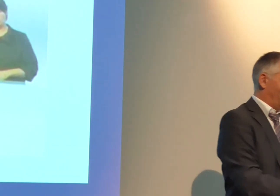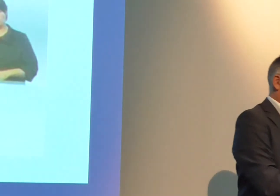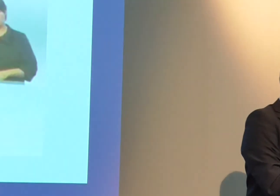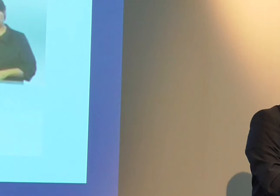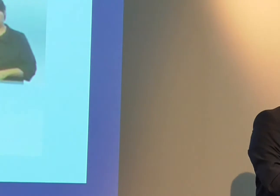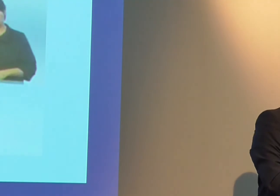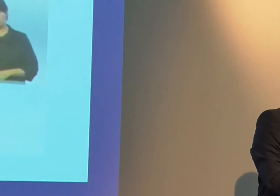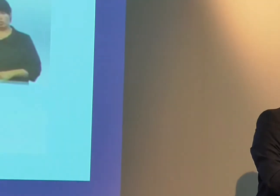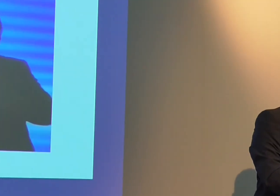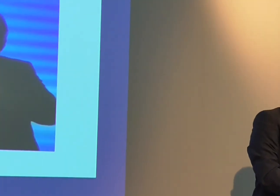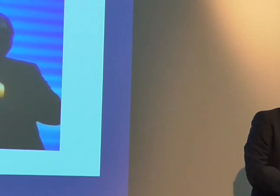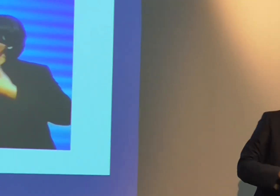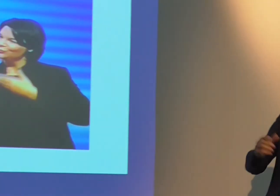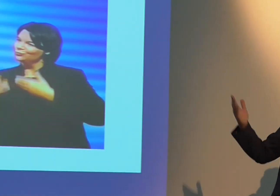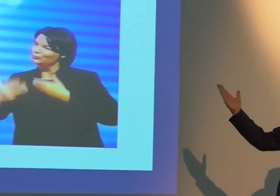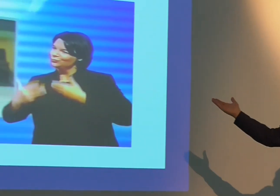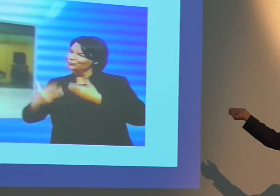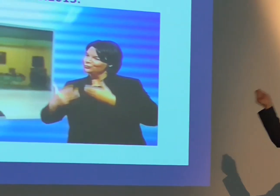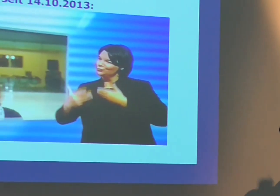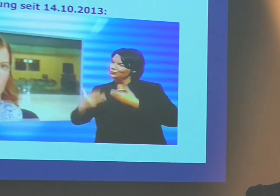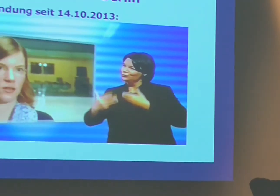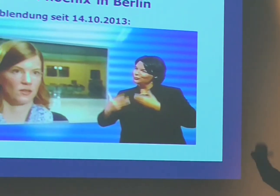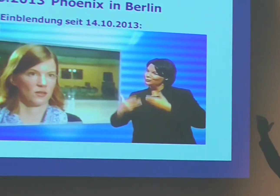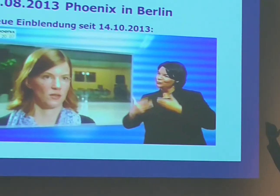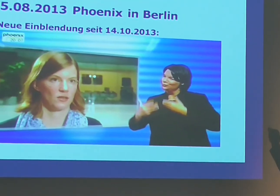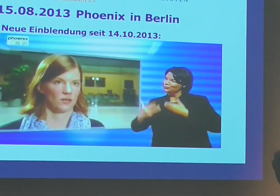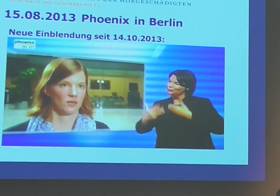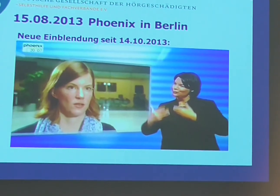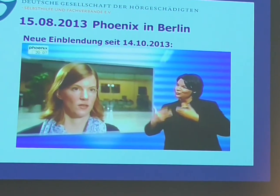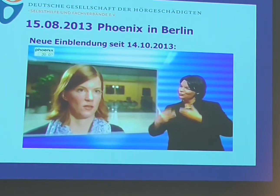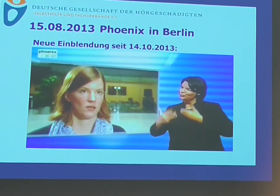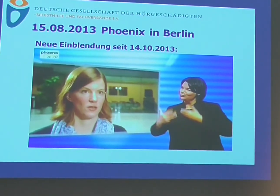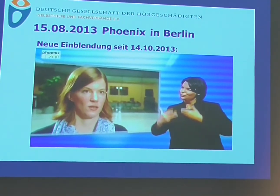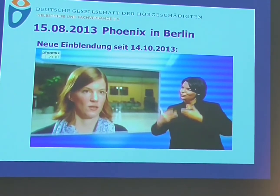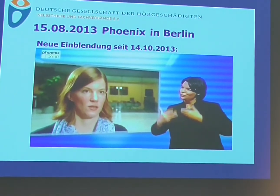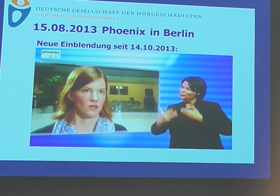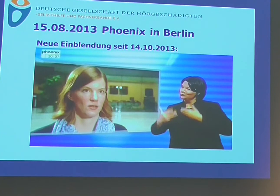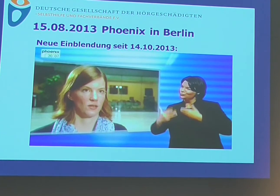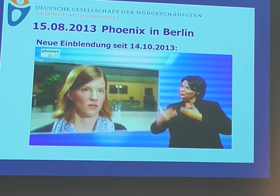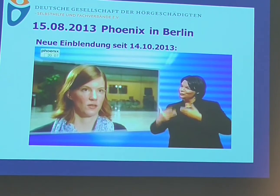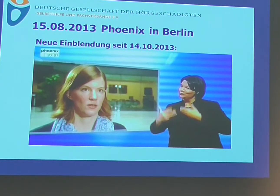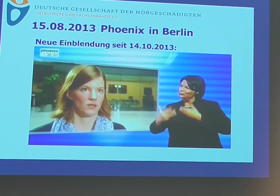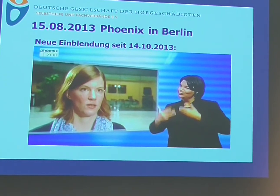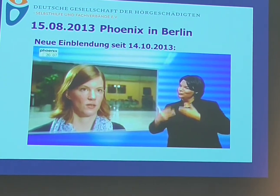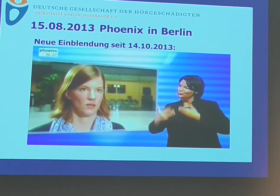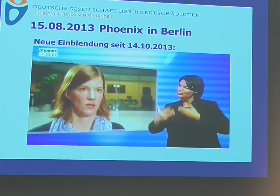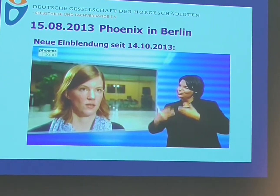die Gebärdensprachdolmetscheinblendungen viel größer sind. Und seitdem sieht das Bild so aus. Ja, das ist wirklich sehr schön. Ich finde, das ist sehr